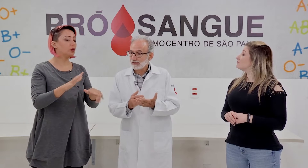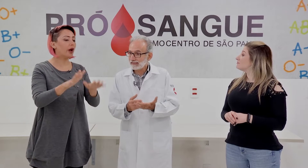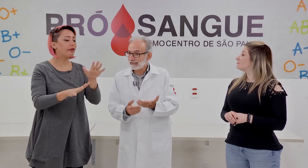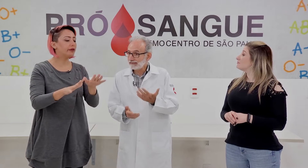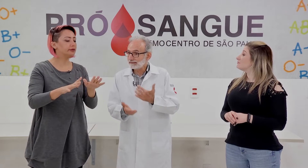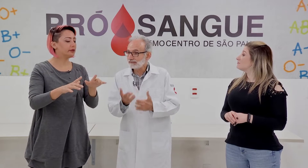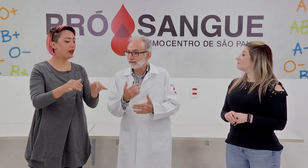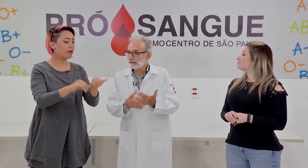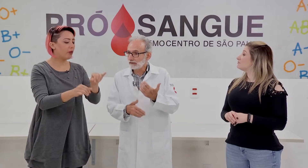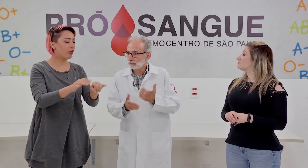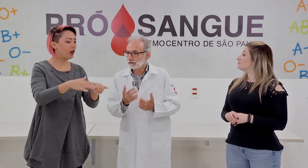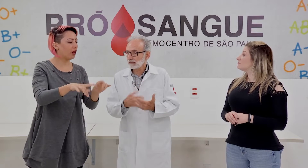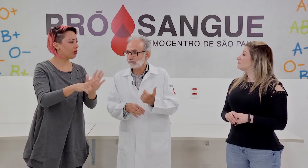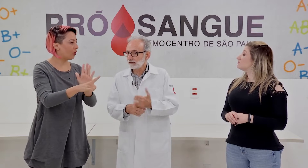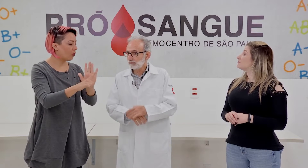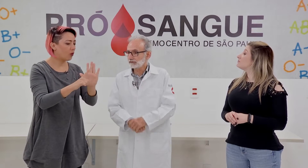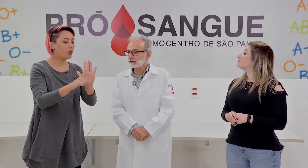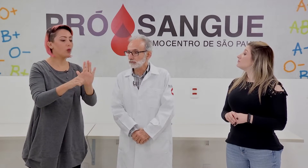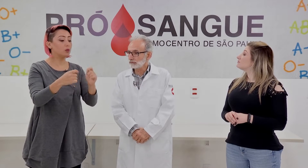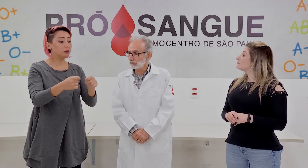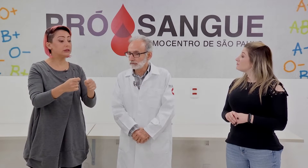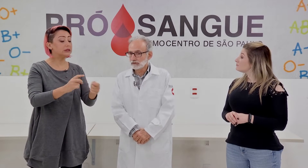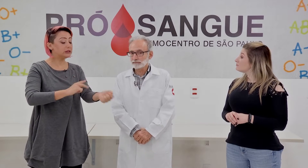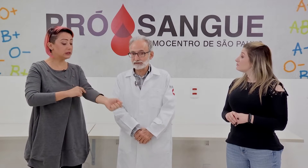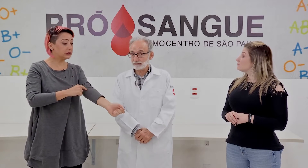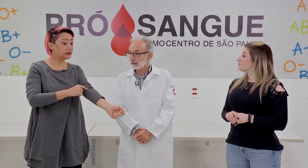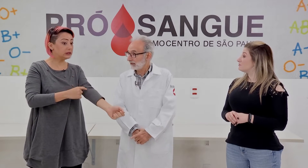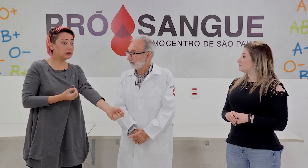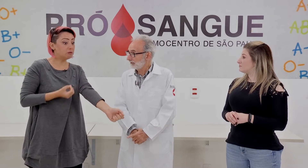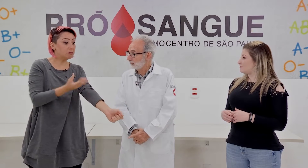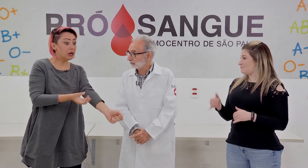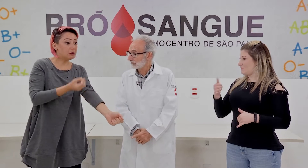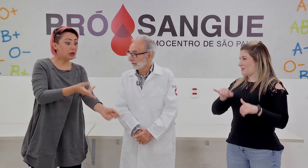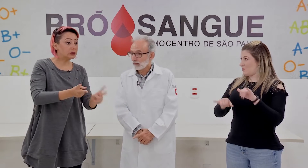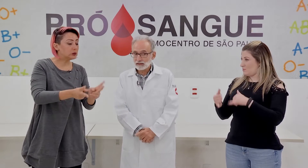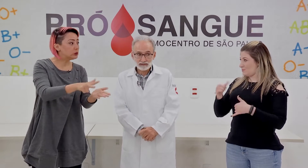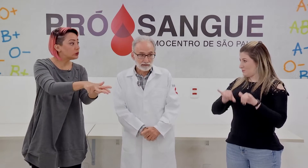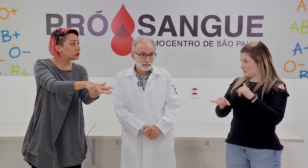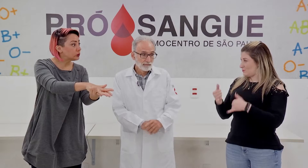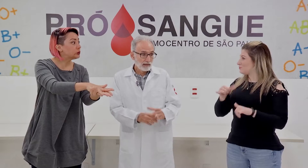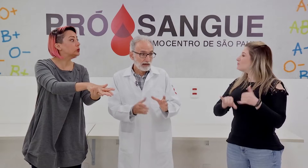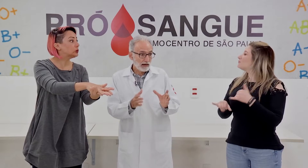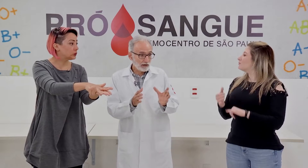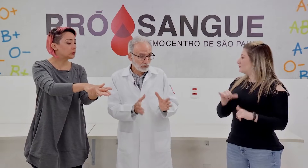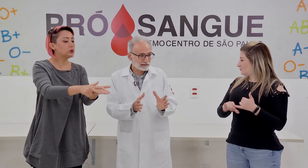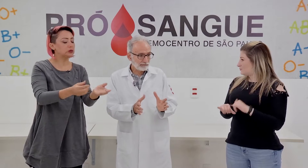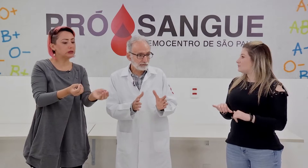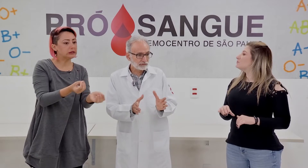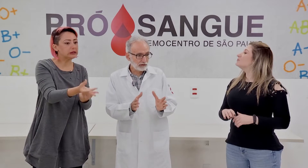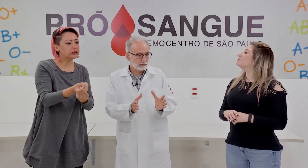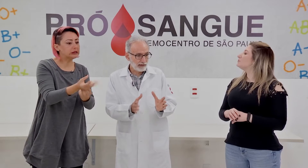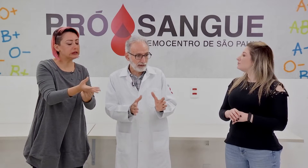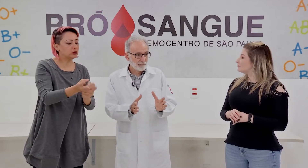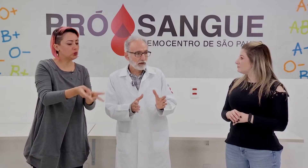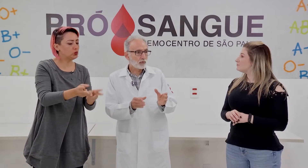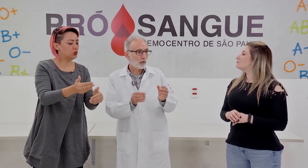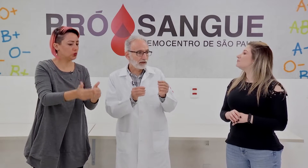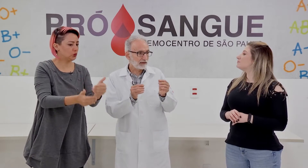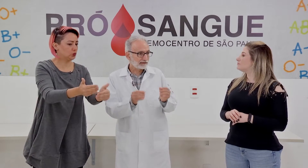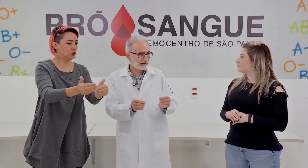que necessitam receber transfusão para se manterem vivos. Então, a nossa função é coletar